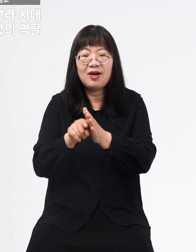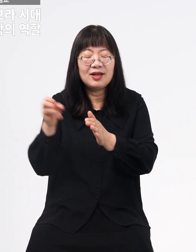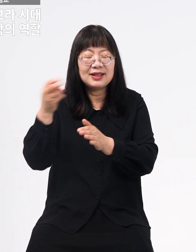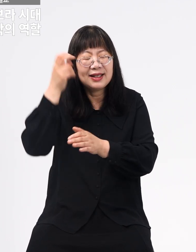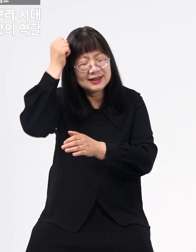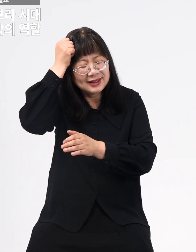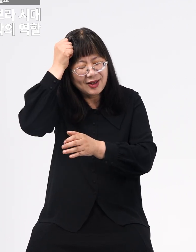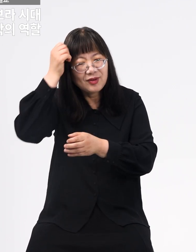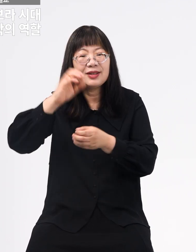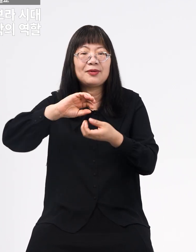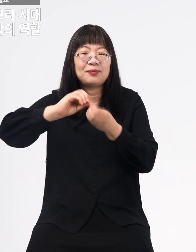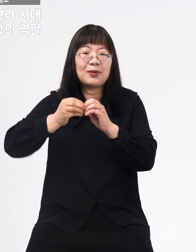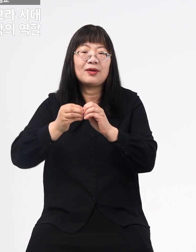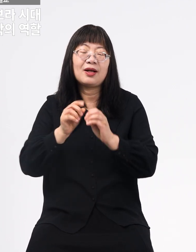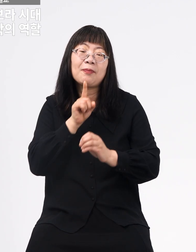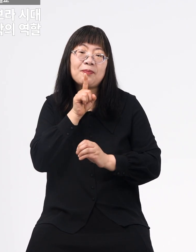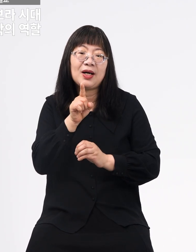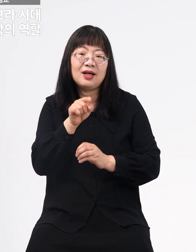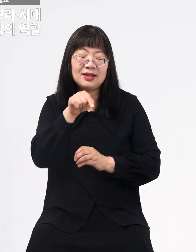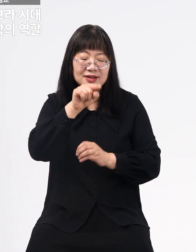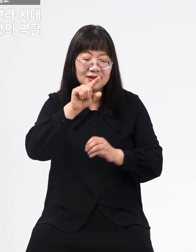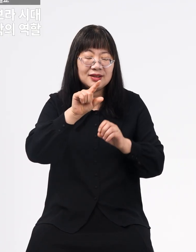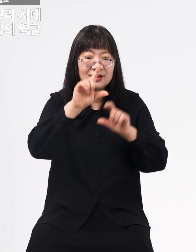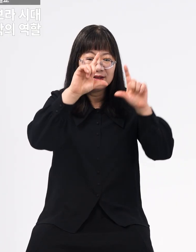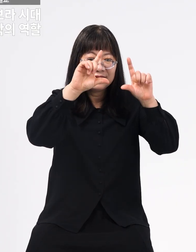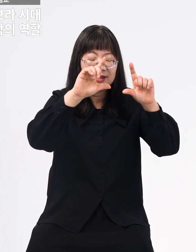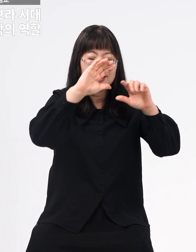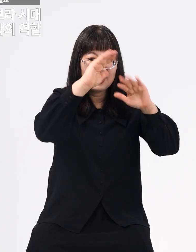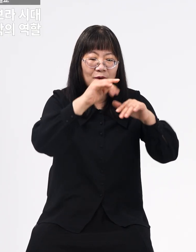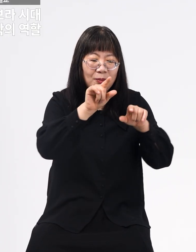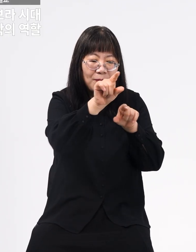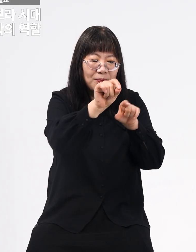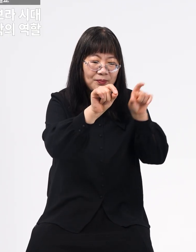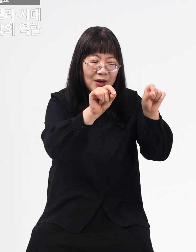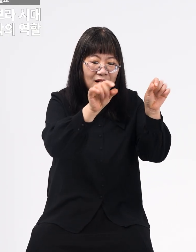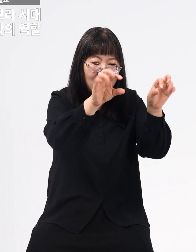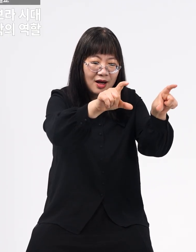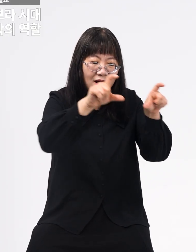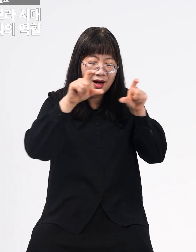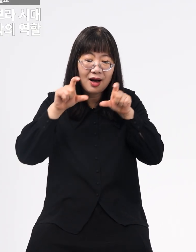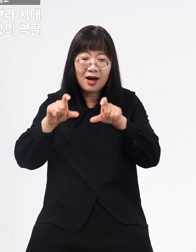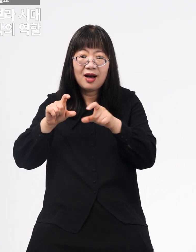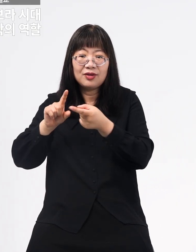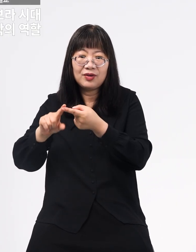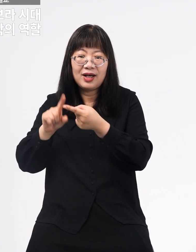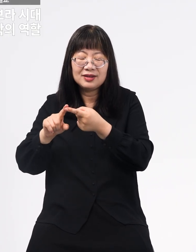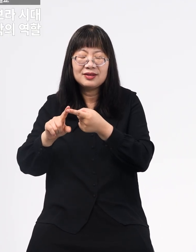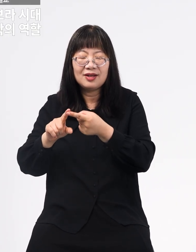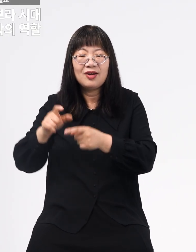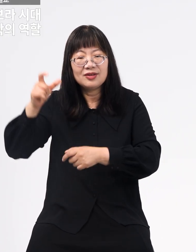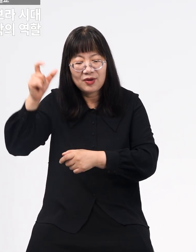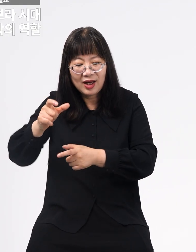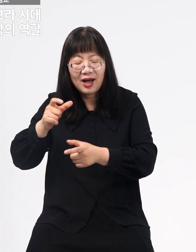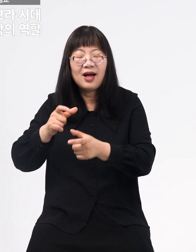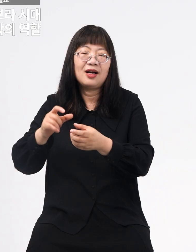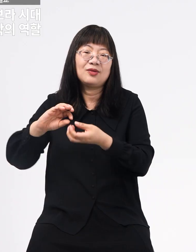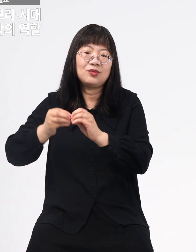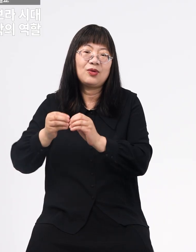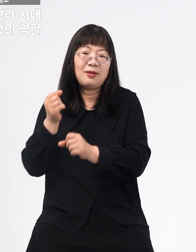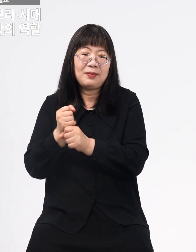부분만 강화시키는 거예요. 그래서 히브리서 11장의 결론을 보니까 이 사람을 믿음의